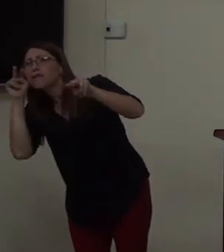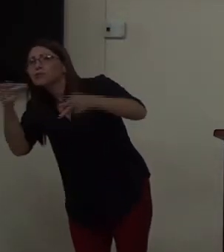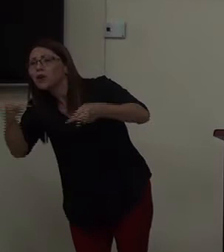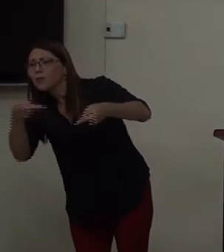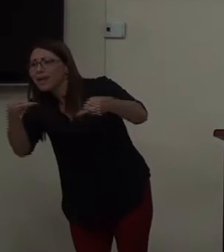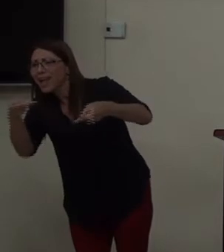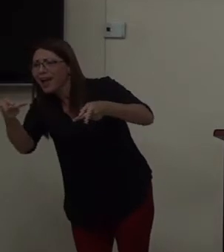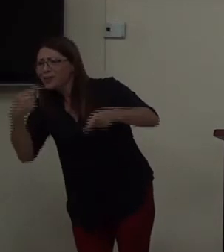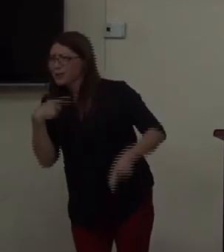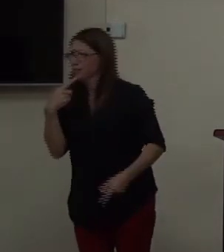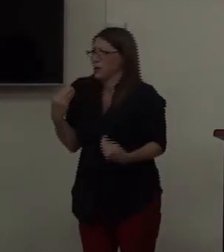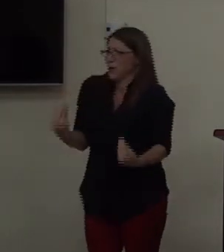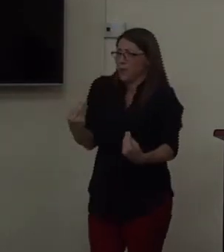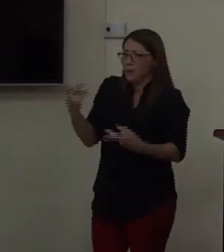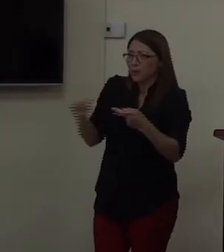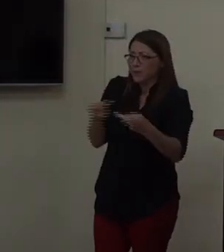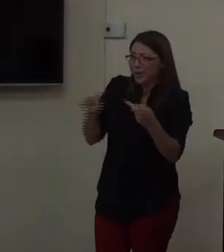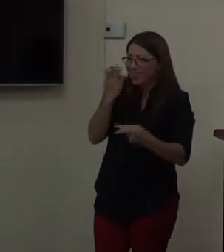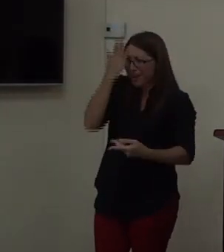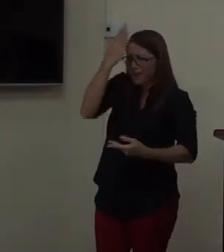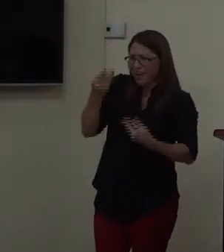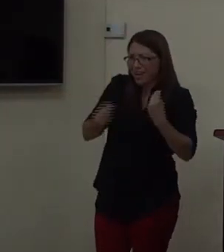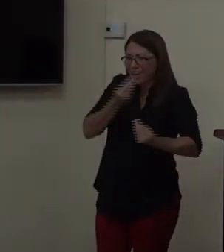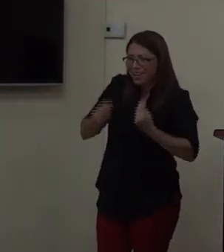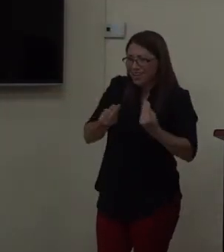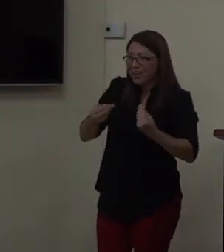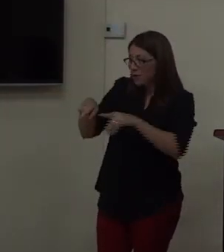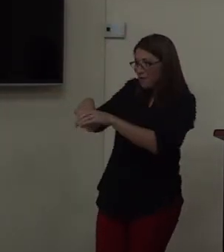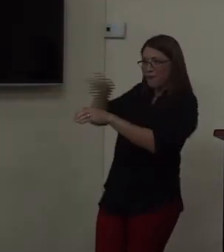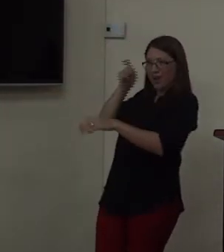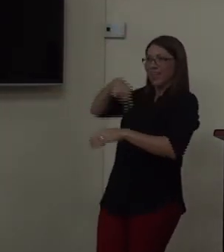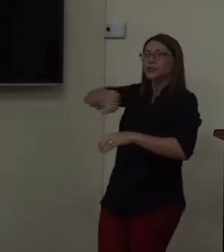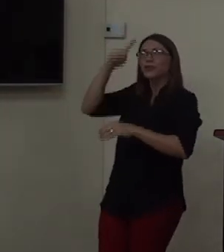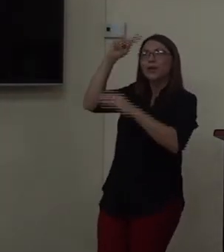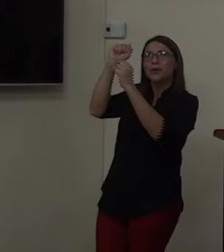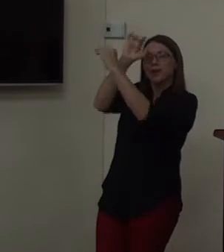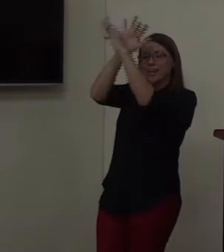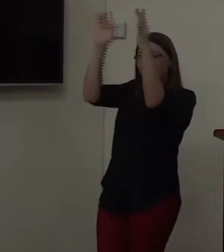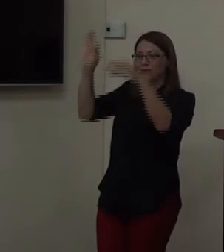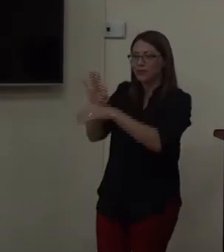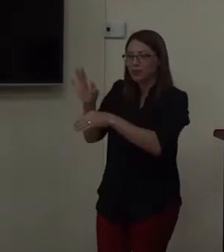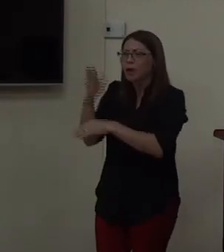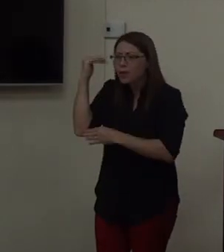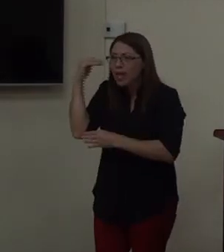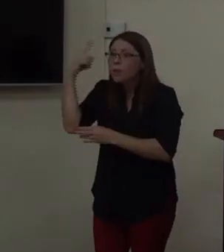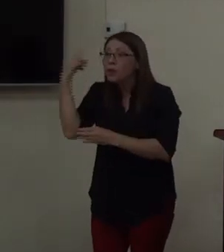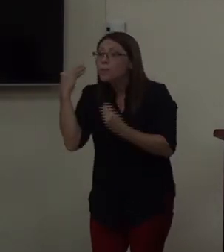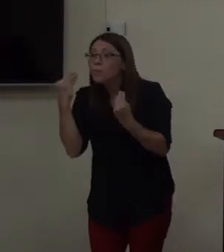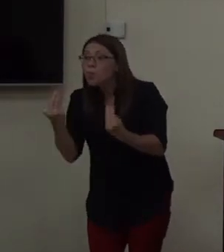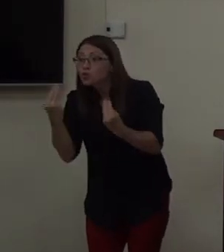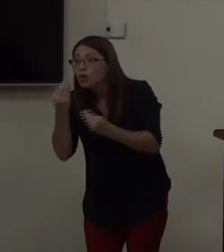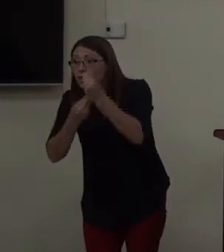Talamanca? Sí, que es el asunto, ¿verdad? Esos imaginarios funcionan, bueno, precisamente porque mucho de lo que se come en Talamanca se compra